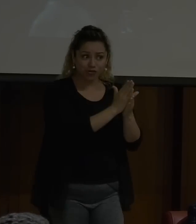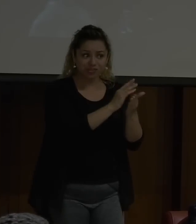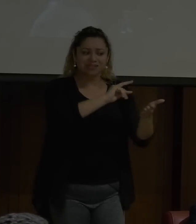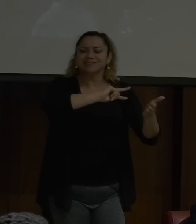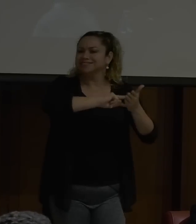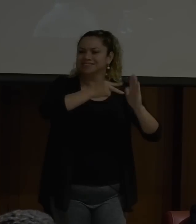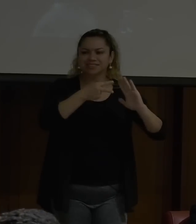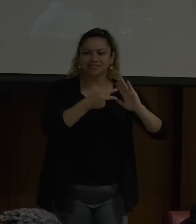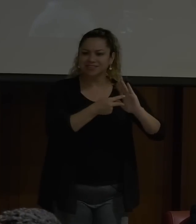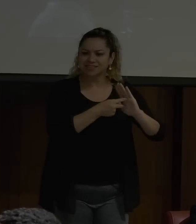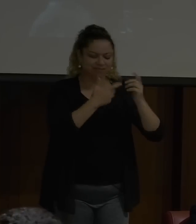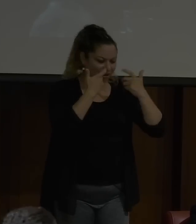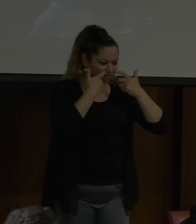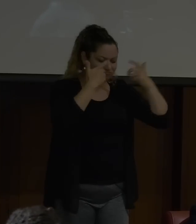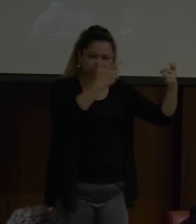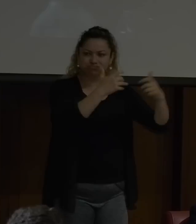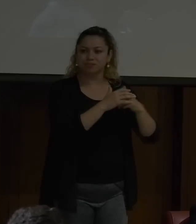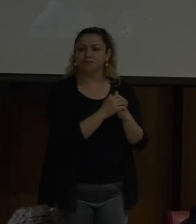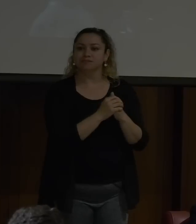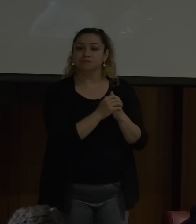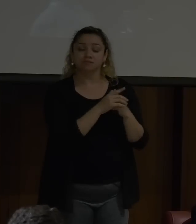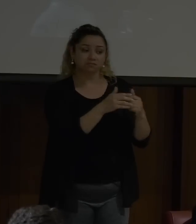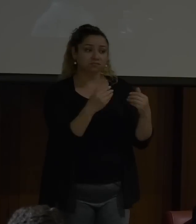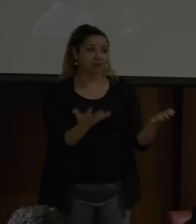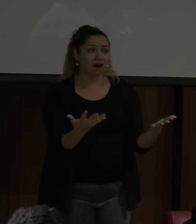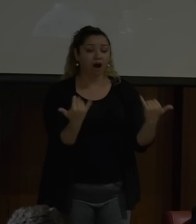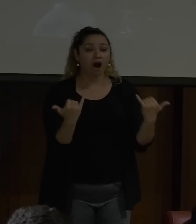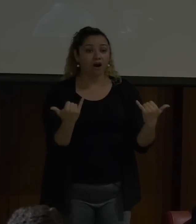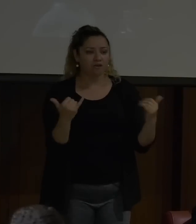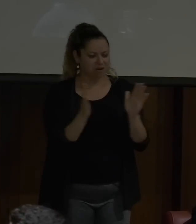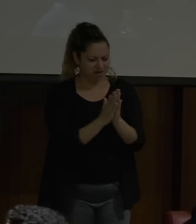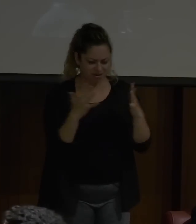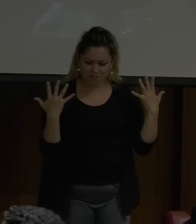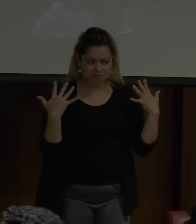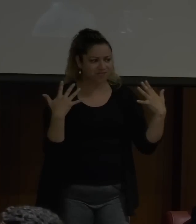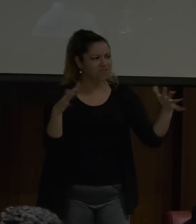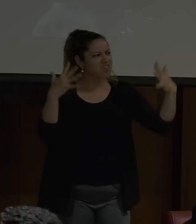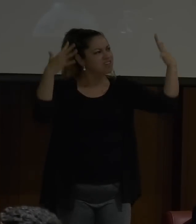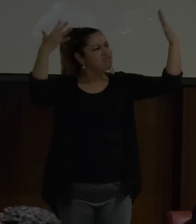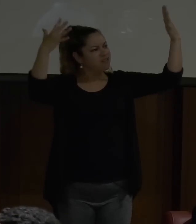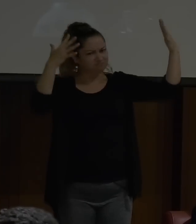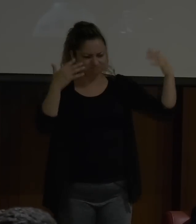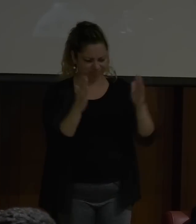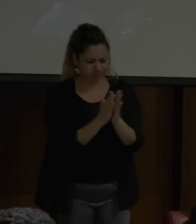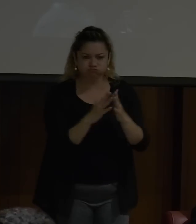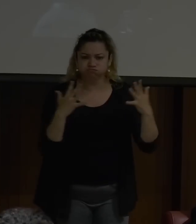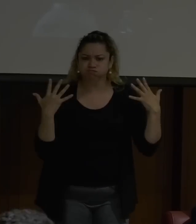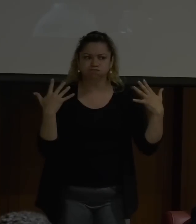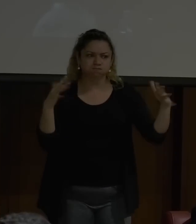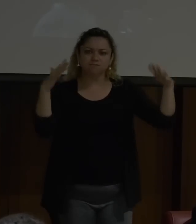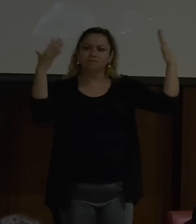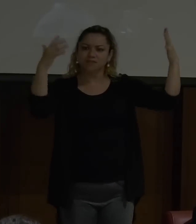grado distinguido, que viva el mismo movimiento y tenga el